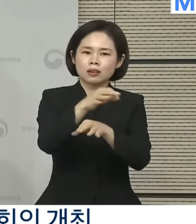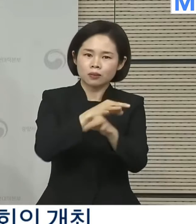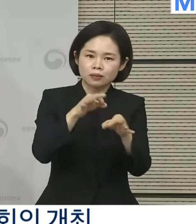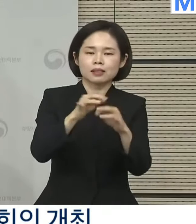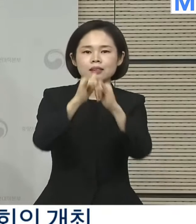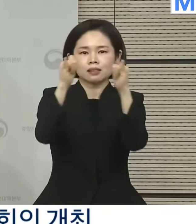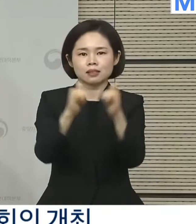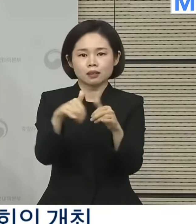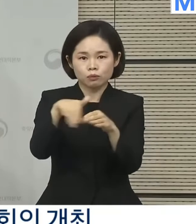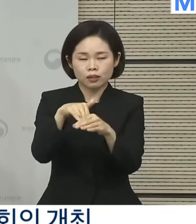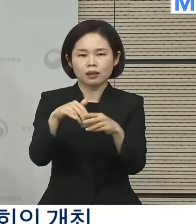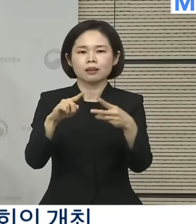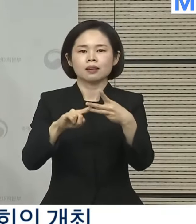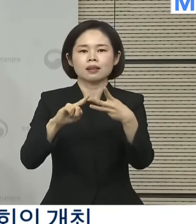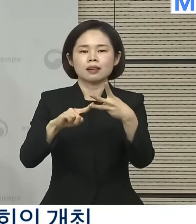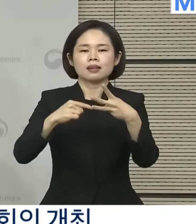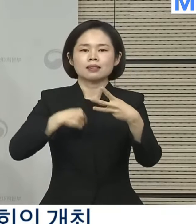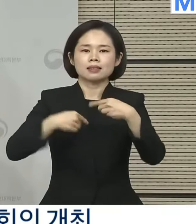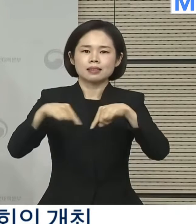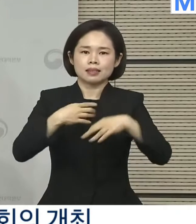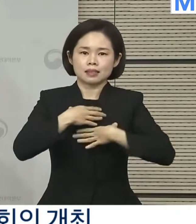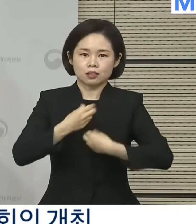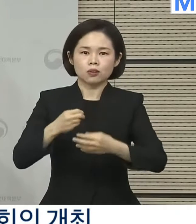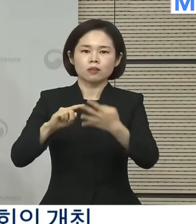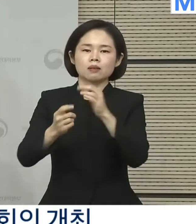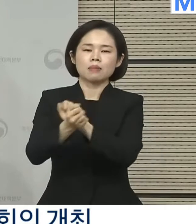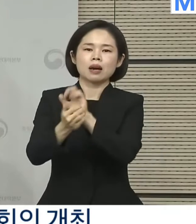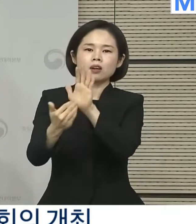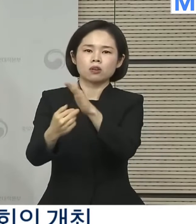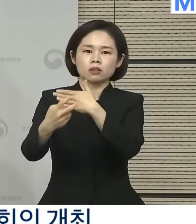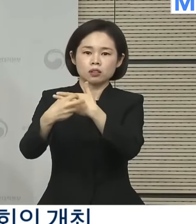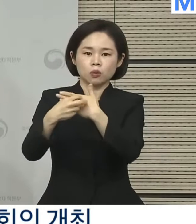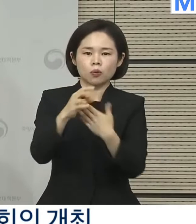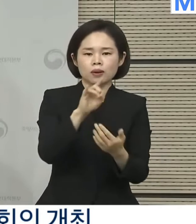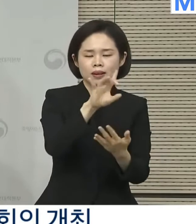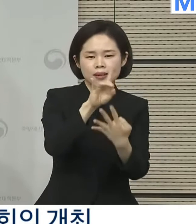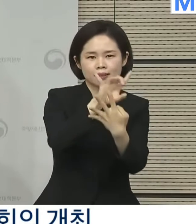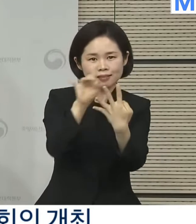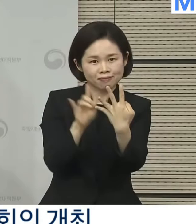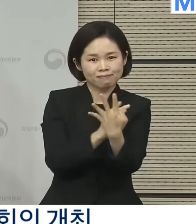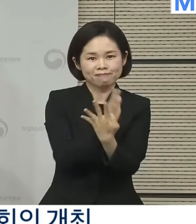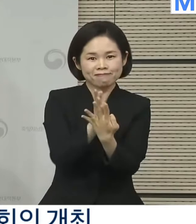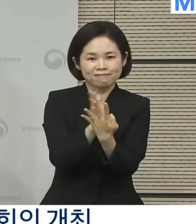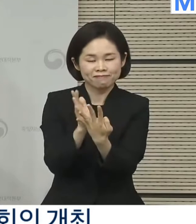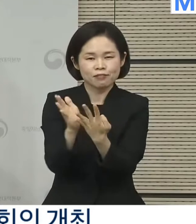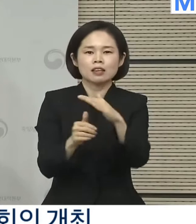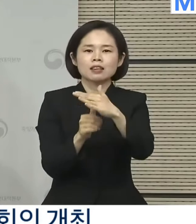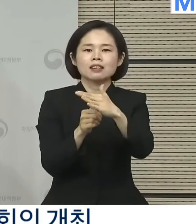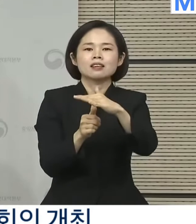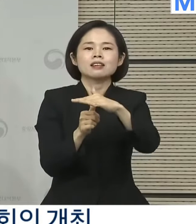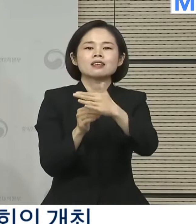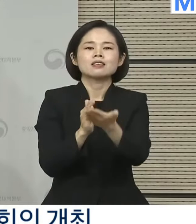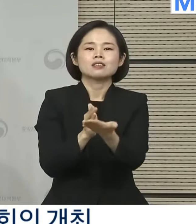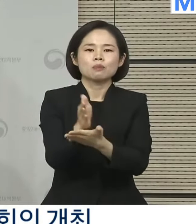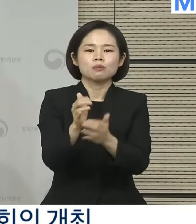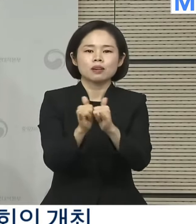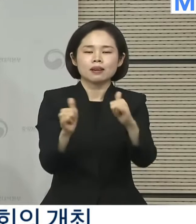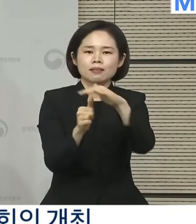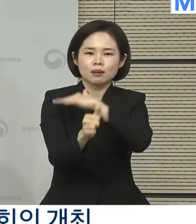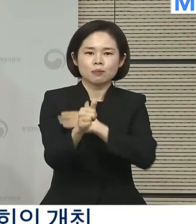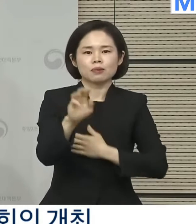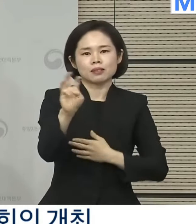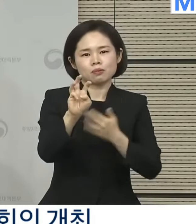사회문화, 자치안전과 방역의료 등 분야별 대표와 전문가 30명을 민간위원으로